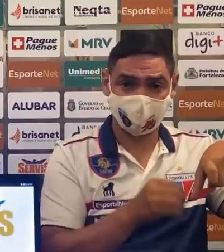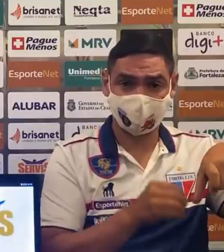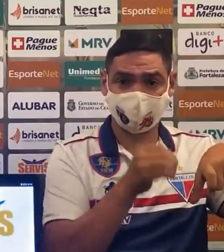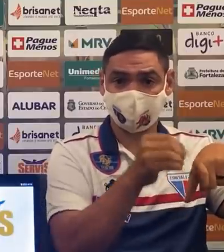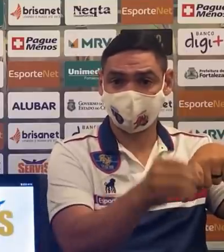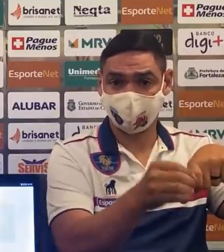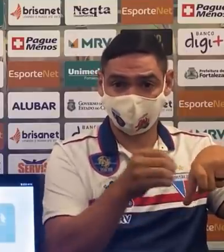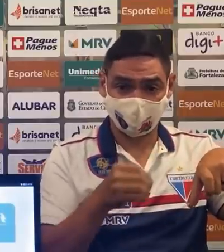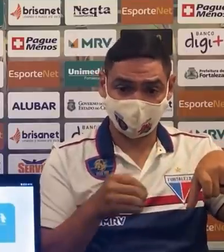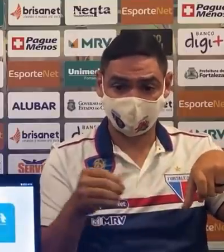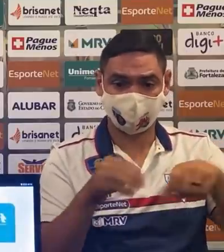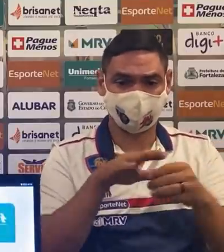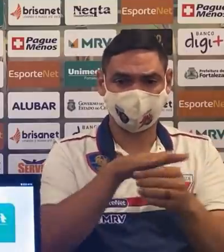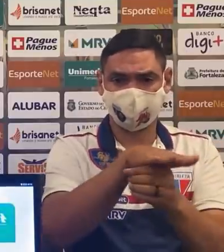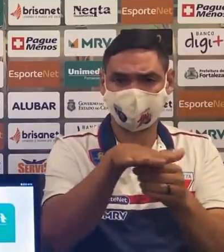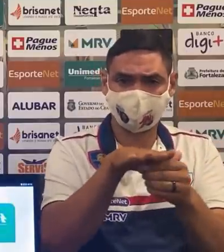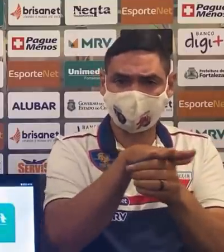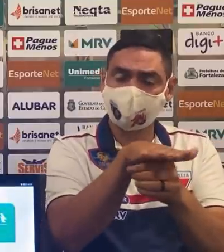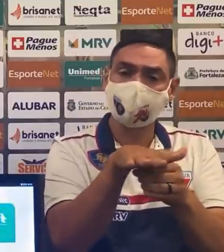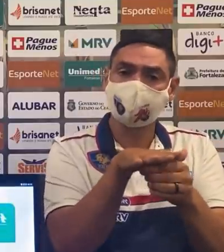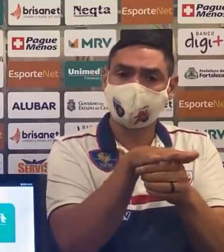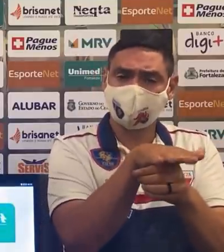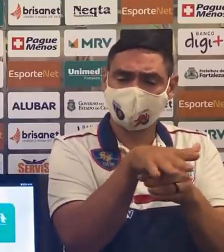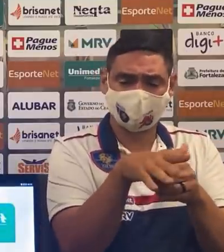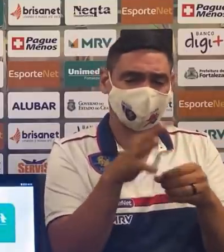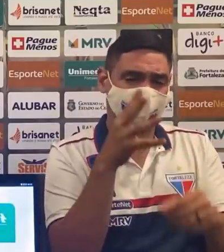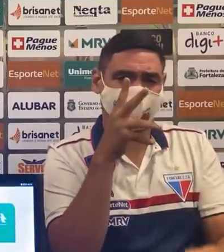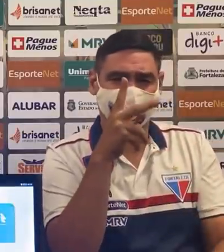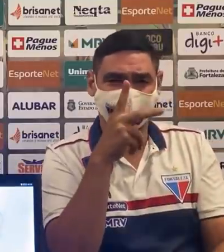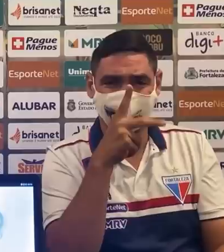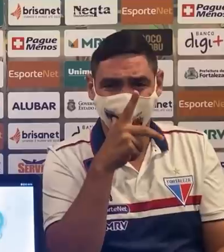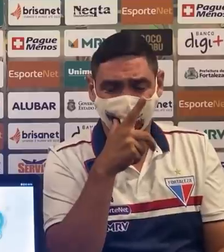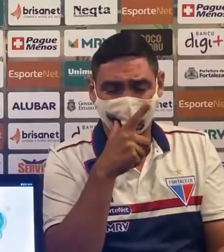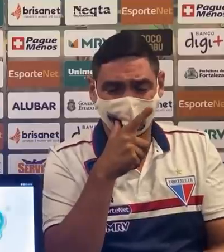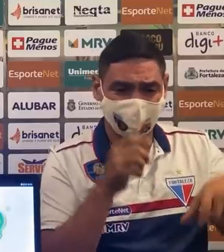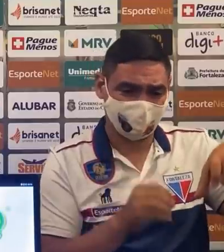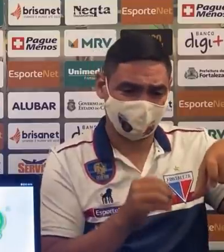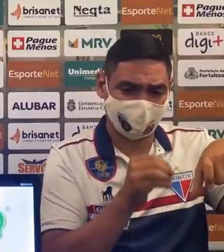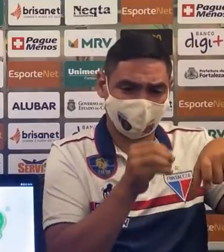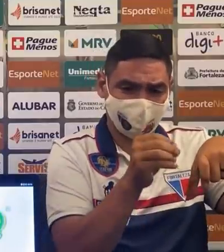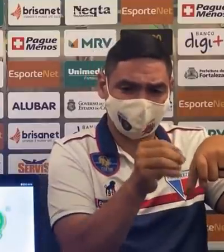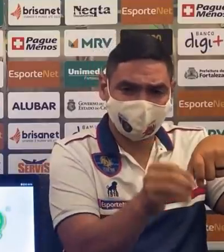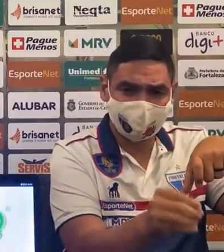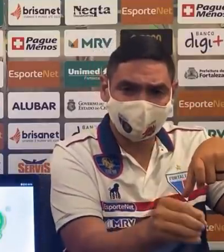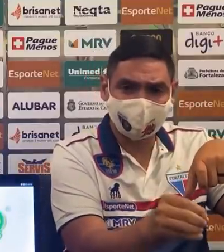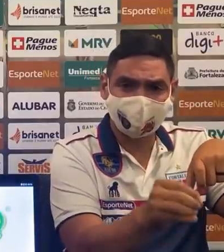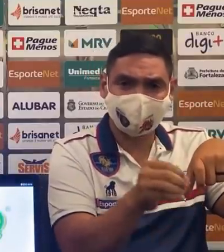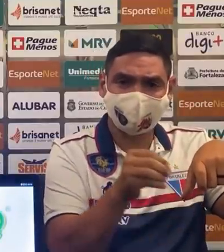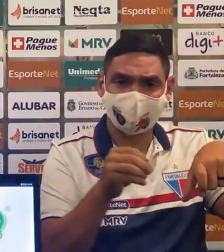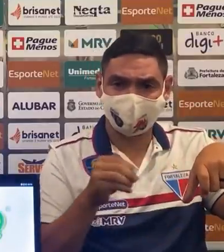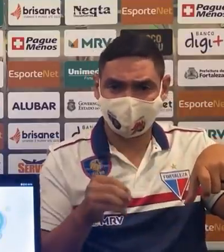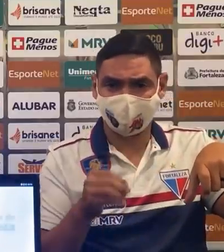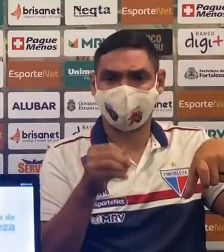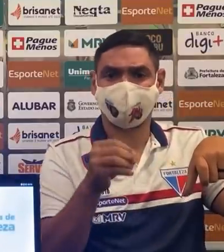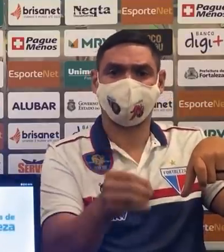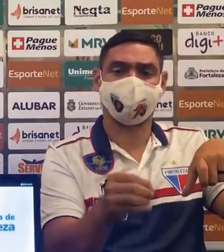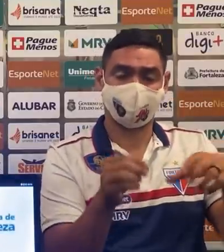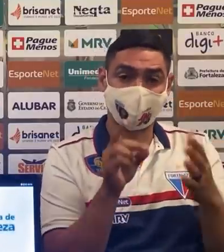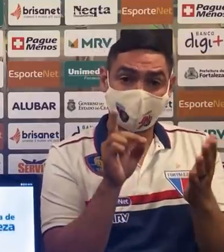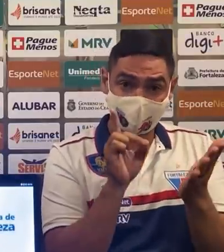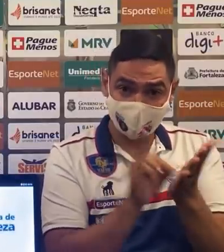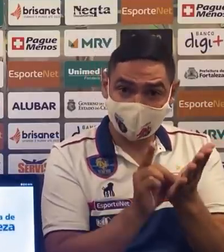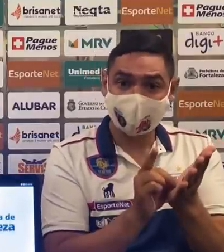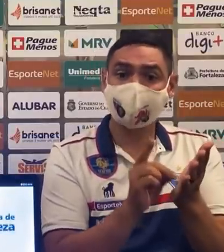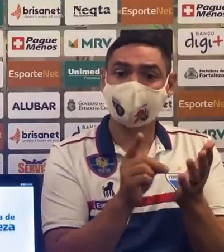quando nossos volantes entravam no campo adversário. Pouco jogo de entrelinhas, e a ideia